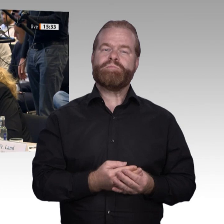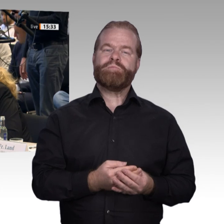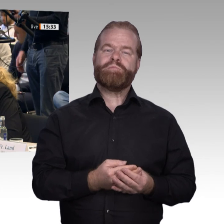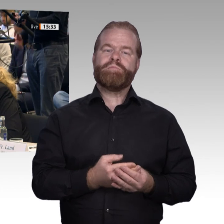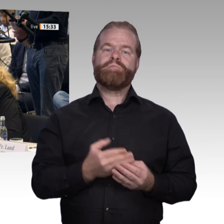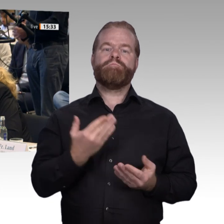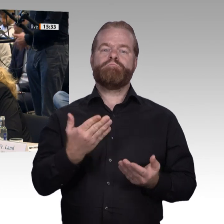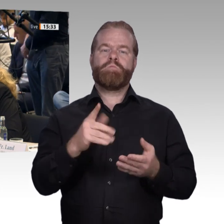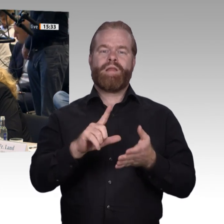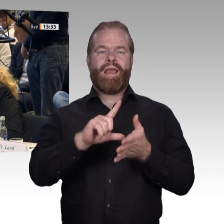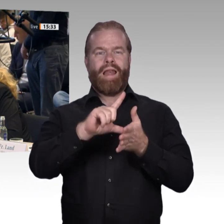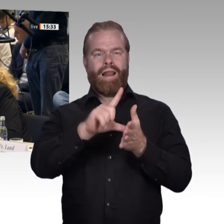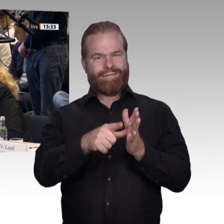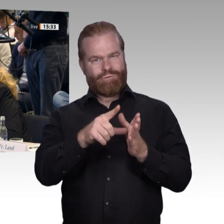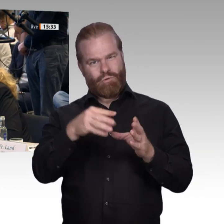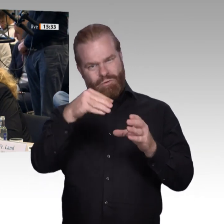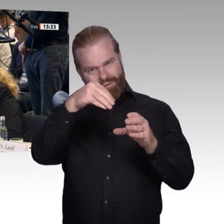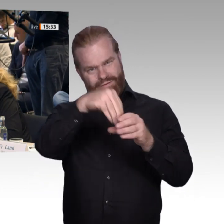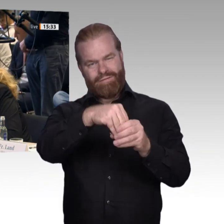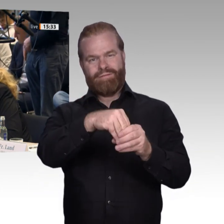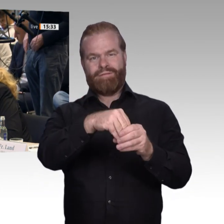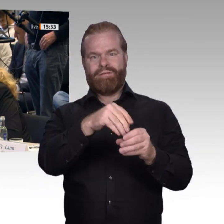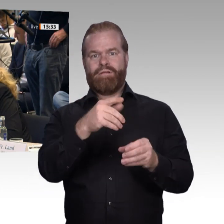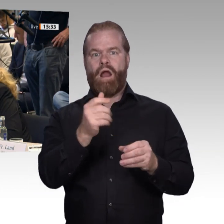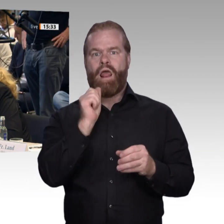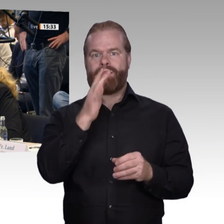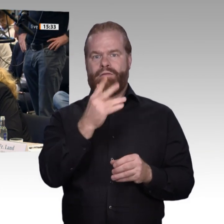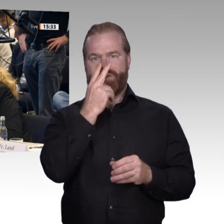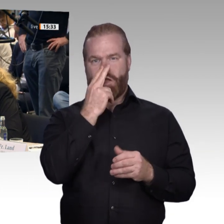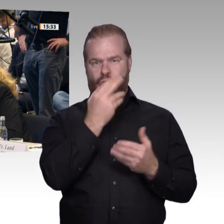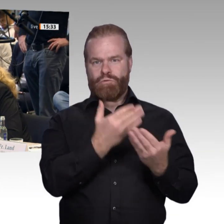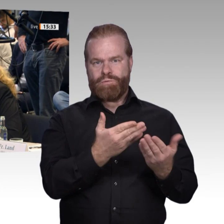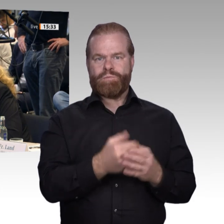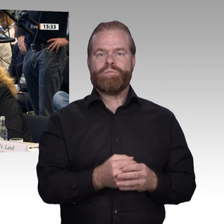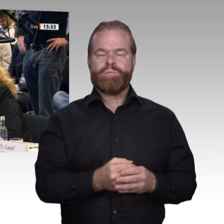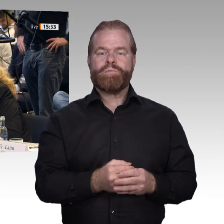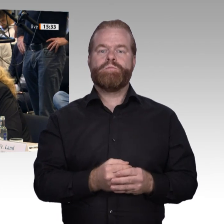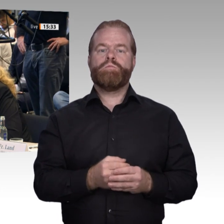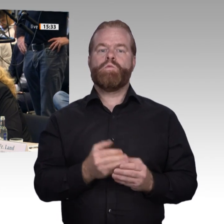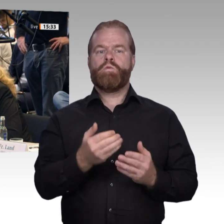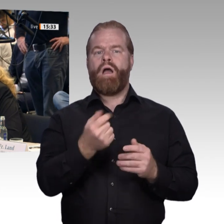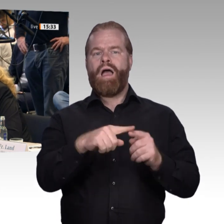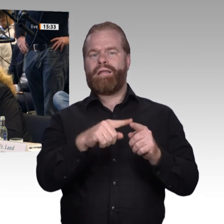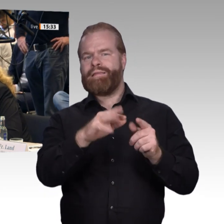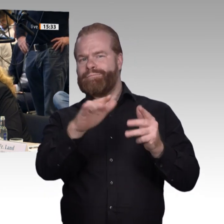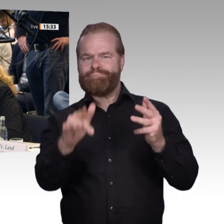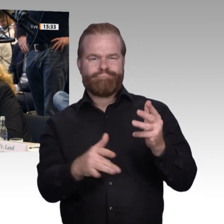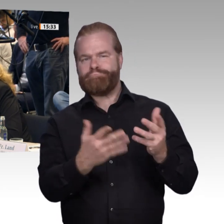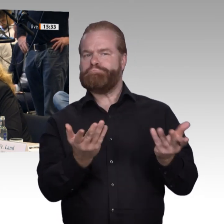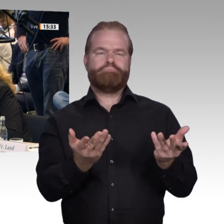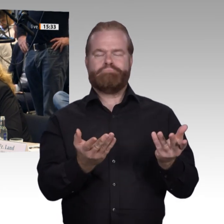von Antragsstellungen auch manchmal zu klären sind und die, glaube ich, das gesamte Leistungsgeschehen